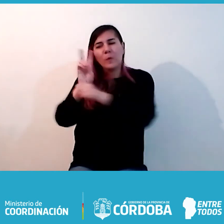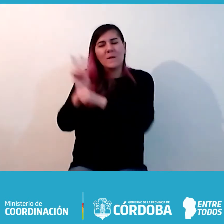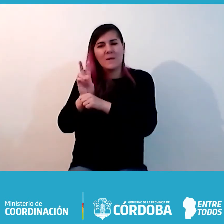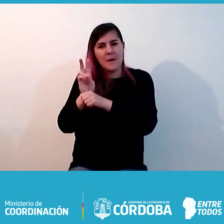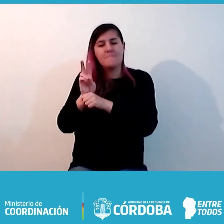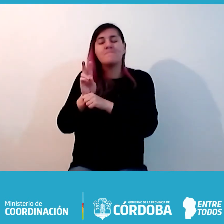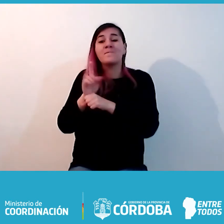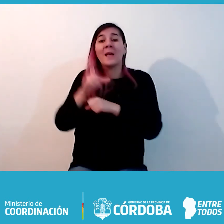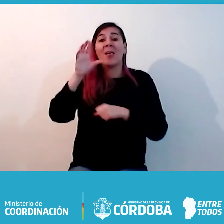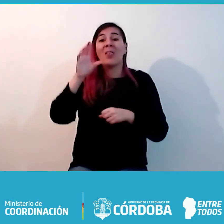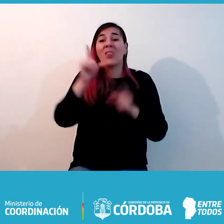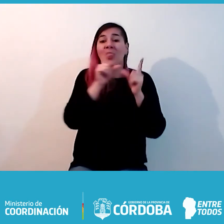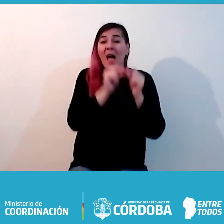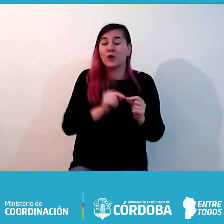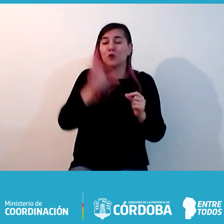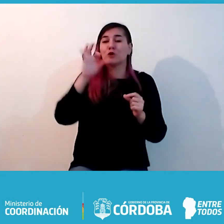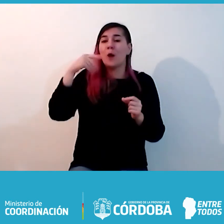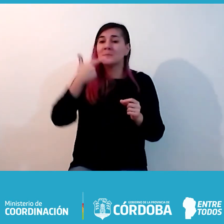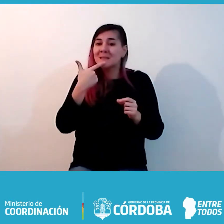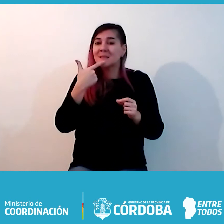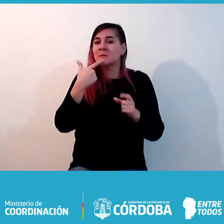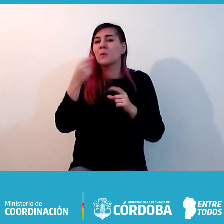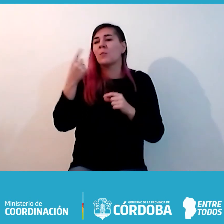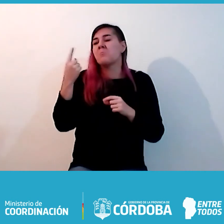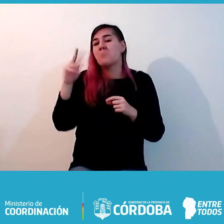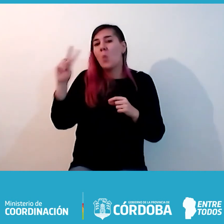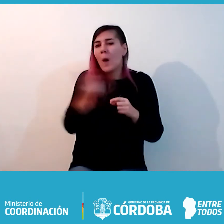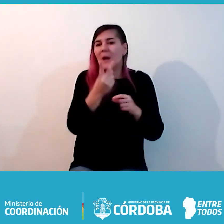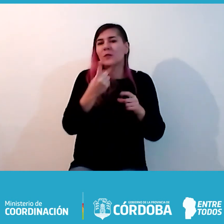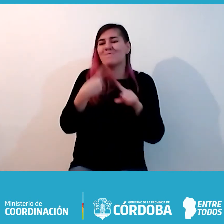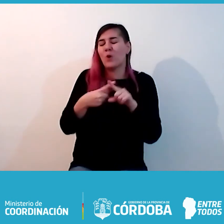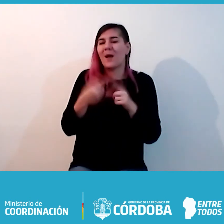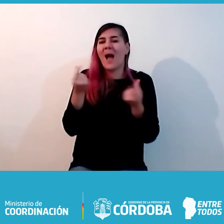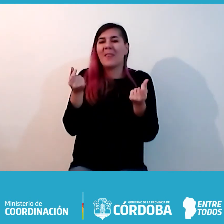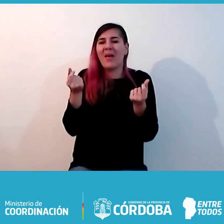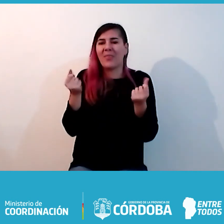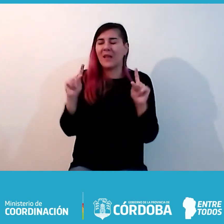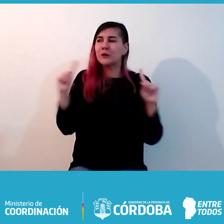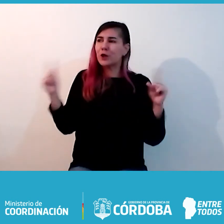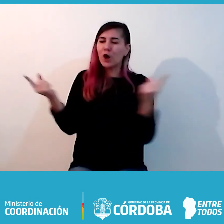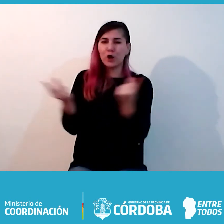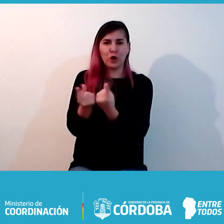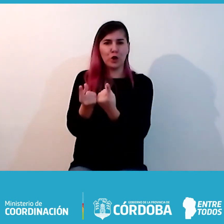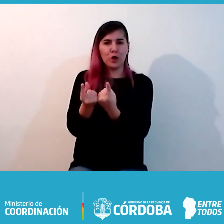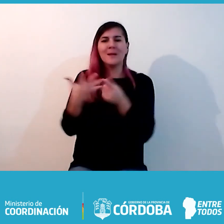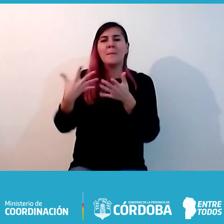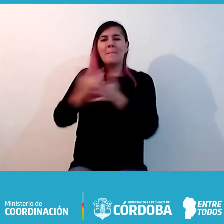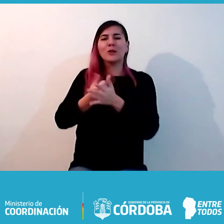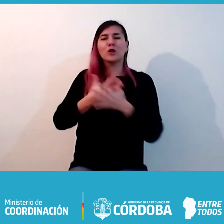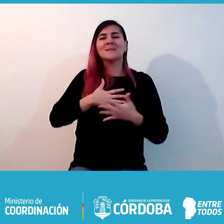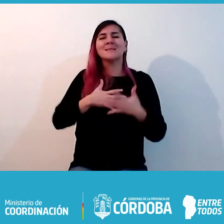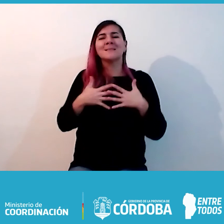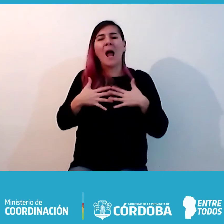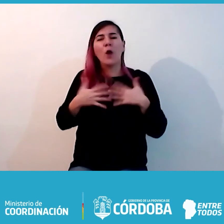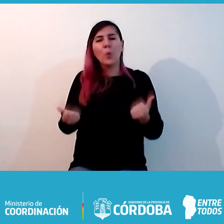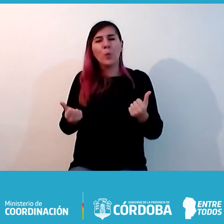1 de cada 4 muertos es consecuencia de la mala calidad del entorno. Es una relación compleja. El impacto en la salud a partir